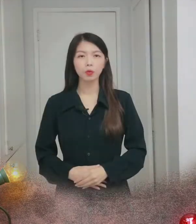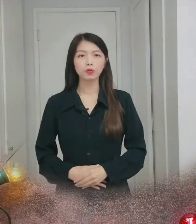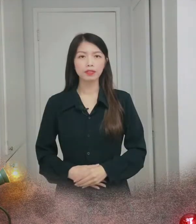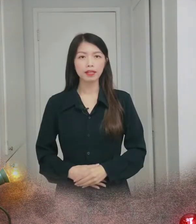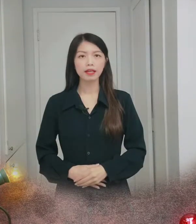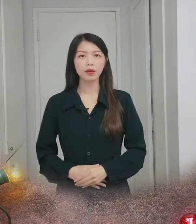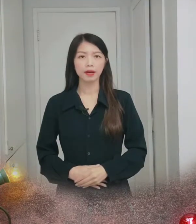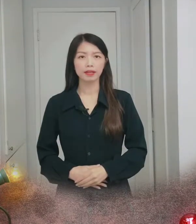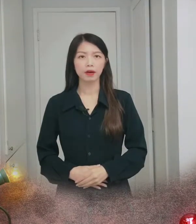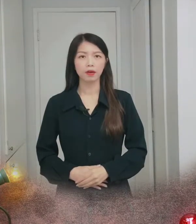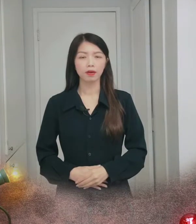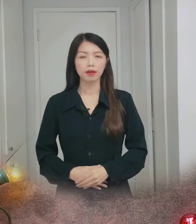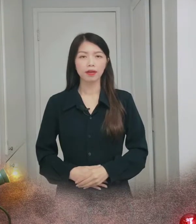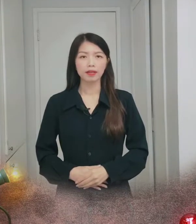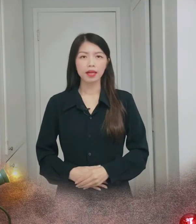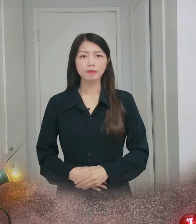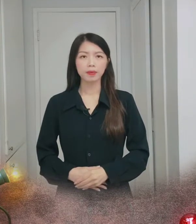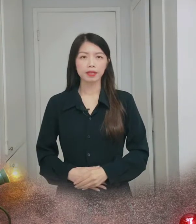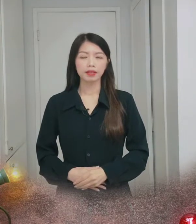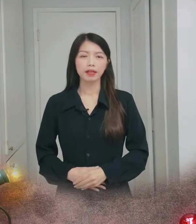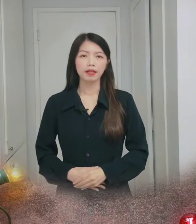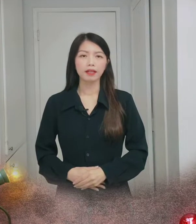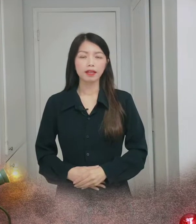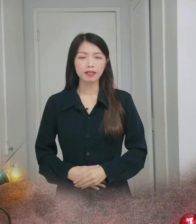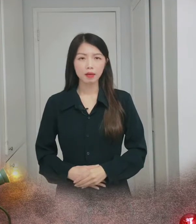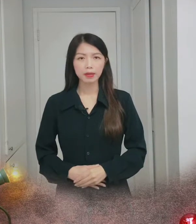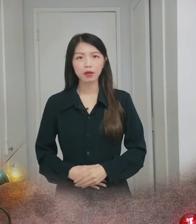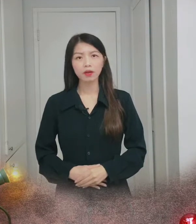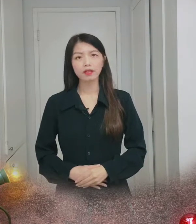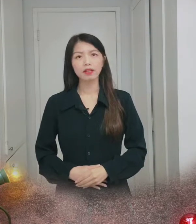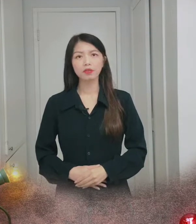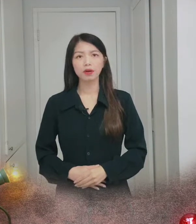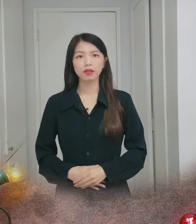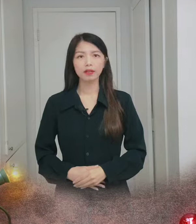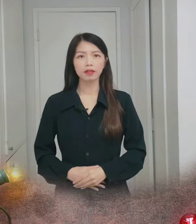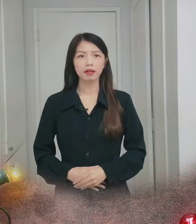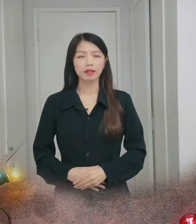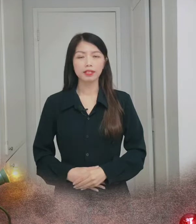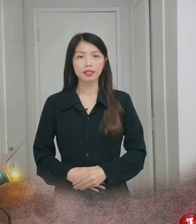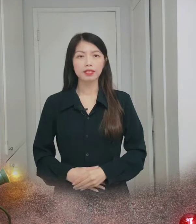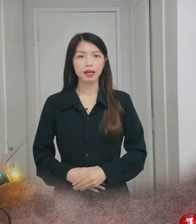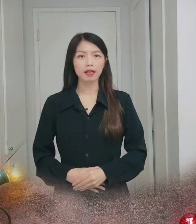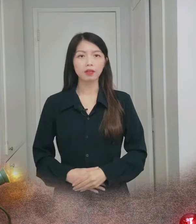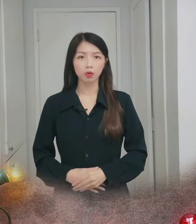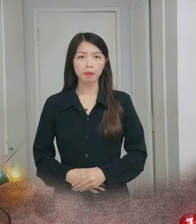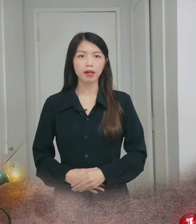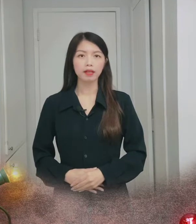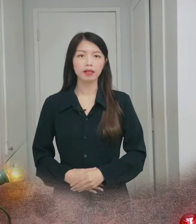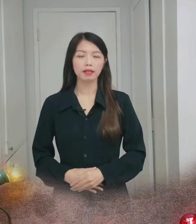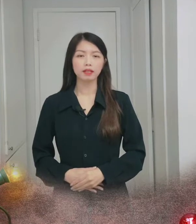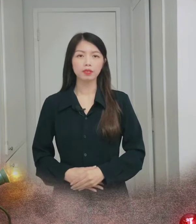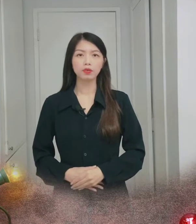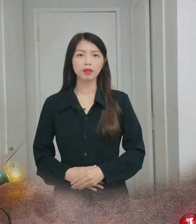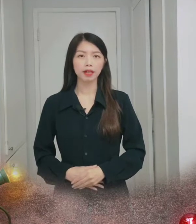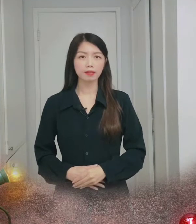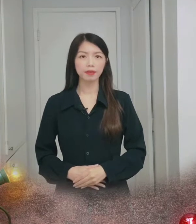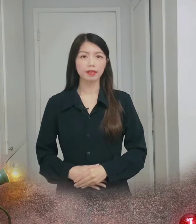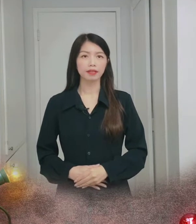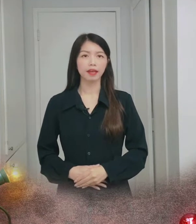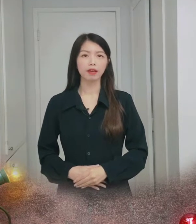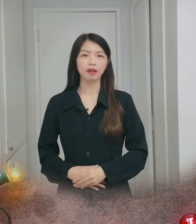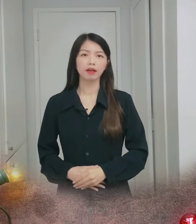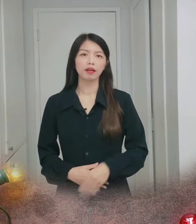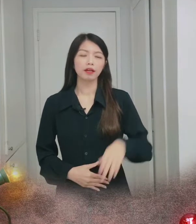참빛 곧 세상에 와서. 참빛, 일단 참이라고 한 뜻의 수어는 진짜 정말 이 뜻의 수어를